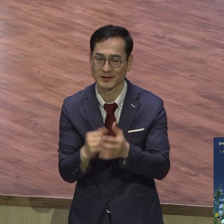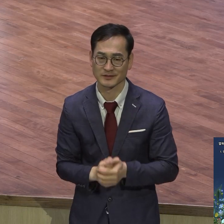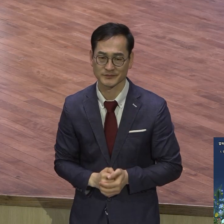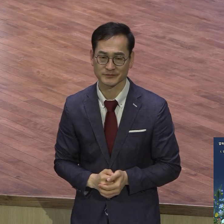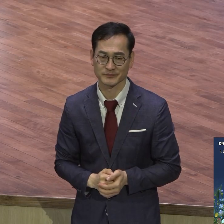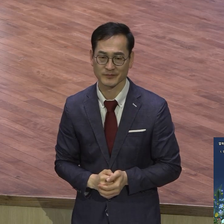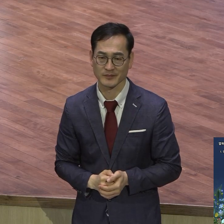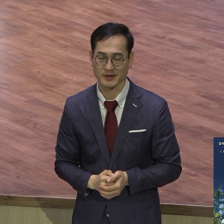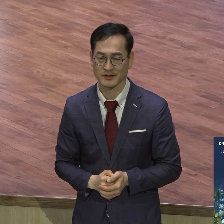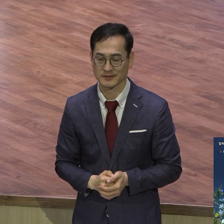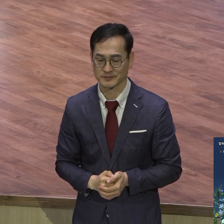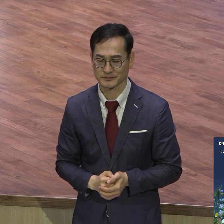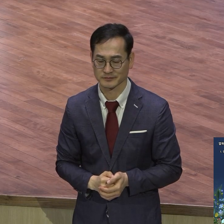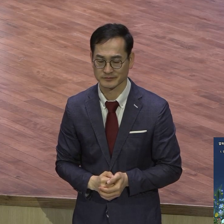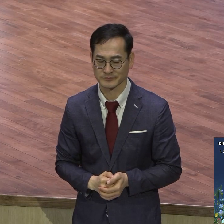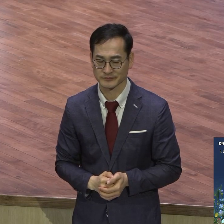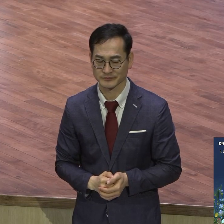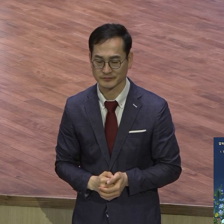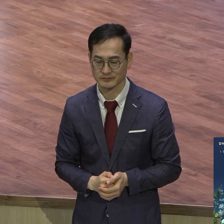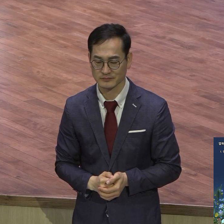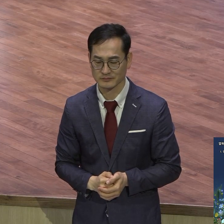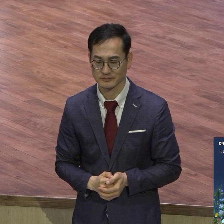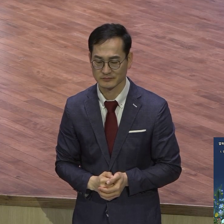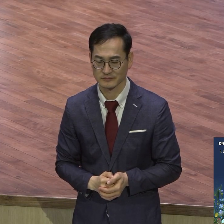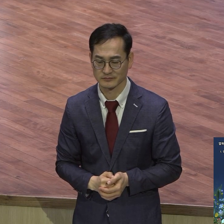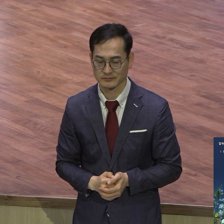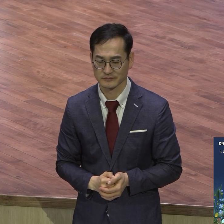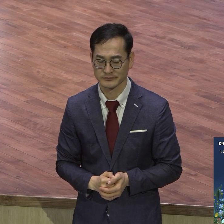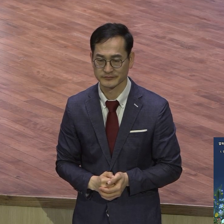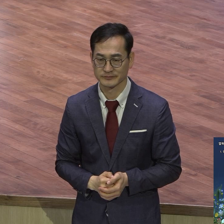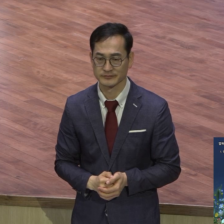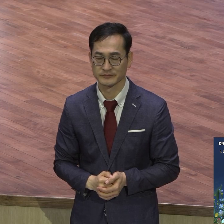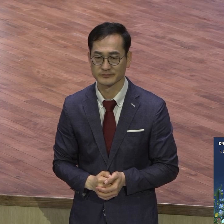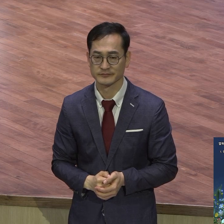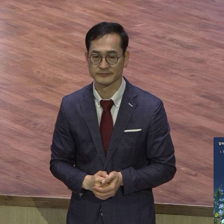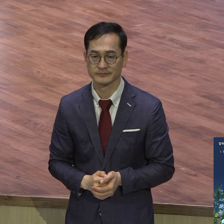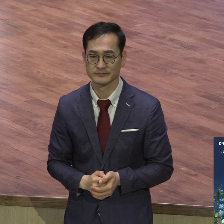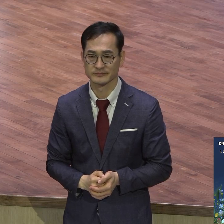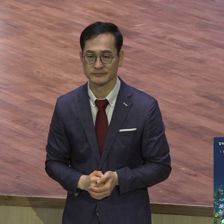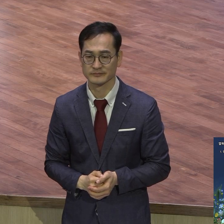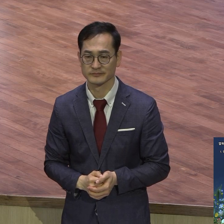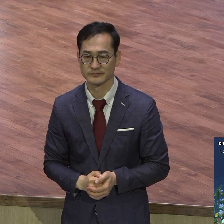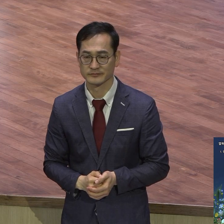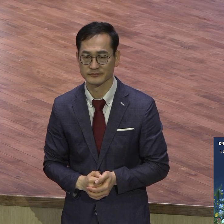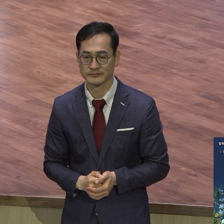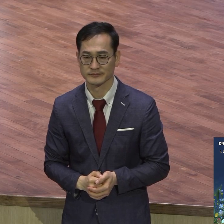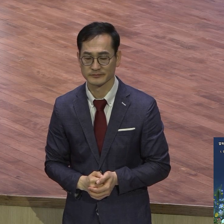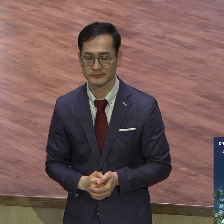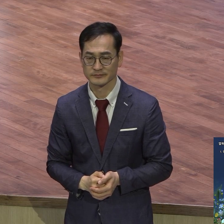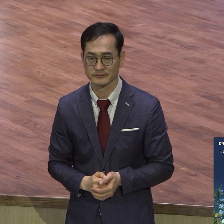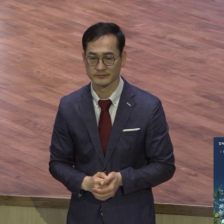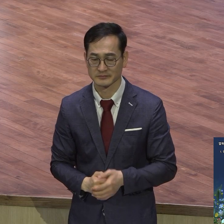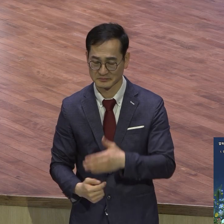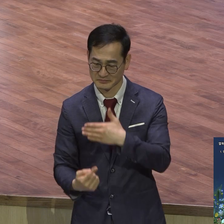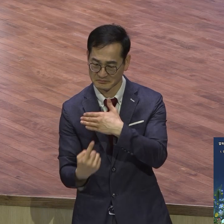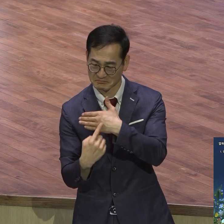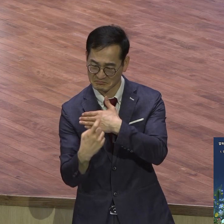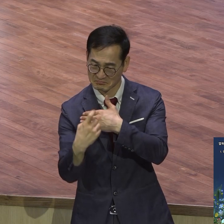그렇죠? 회칠한 무덤 굉장히 무수한 말씀이죠. 고상의 것 같은데